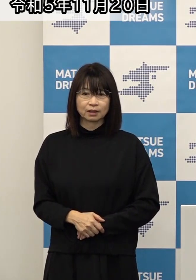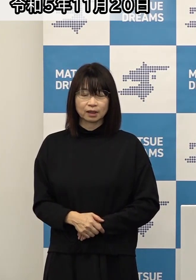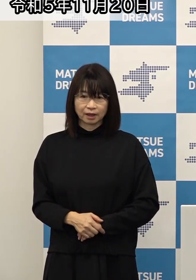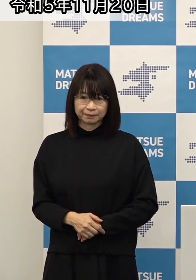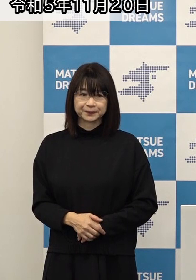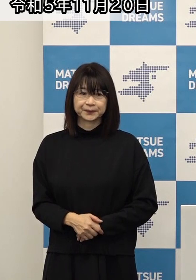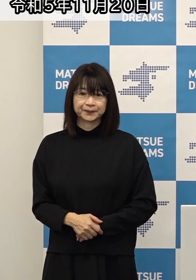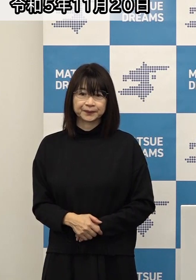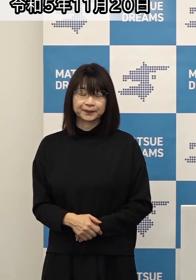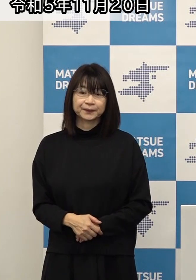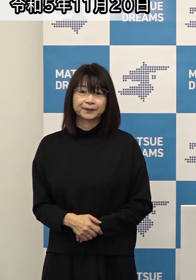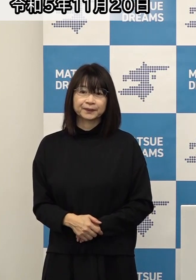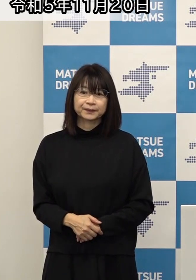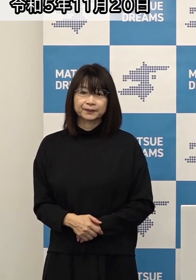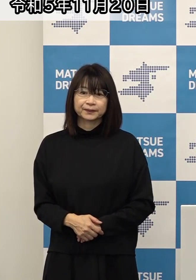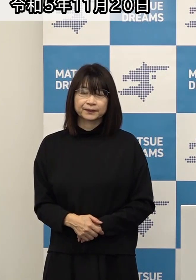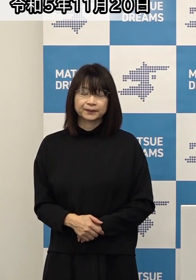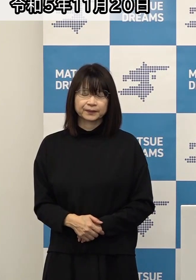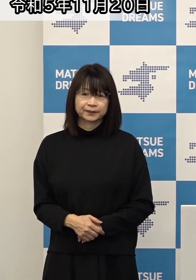以上です。 はい、